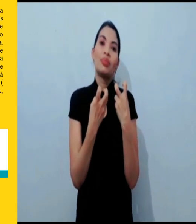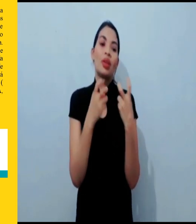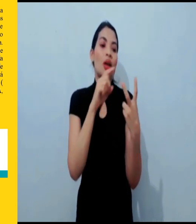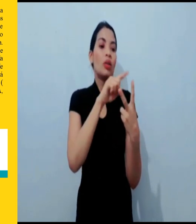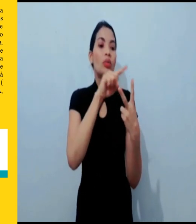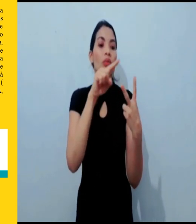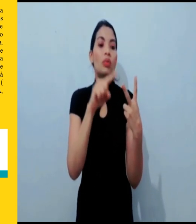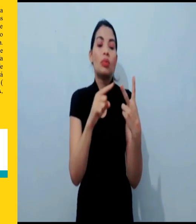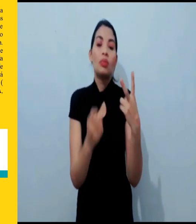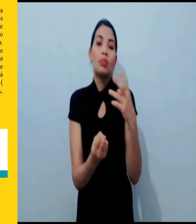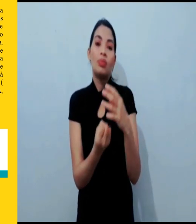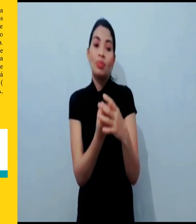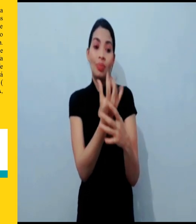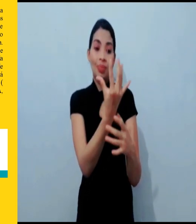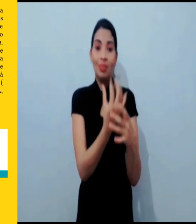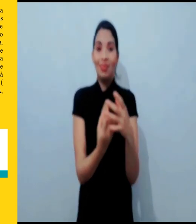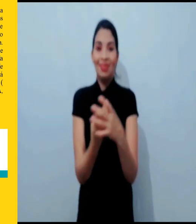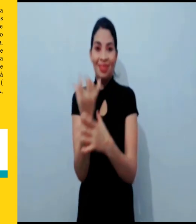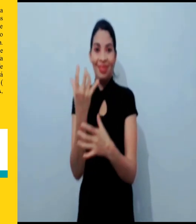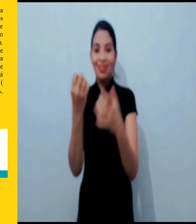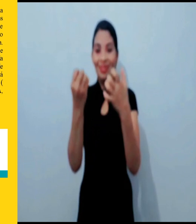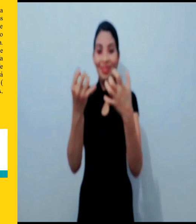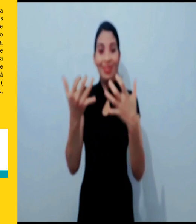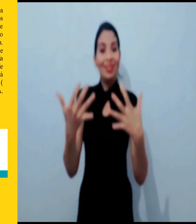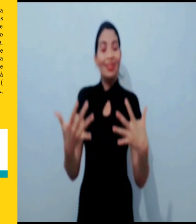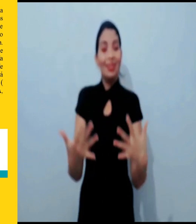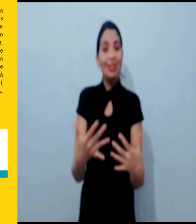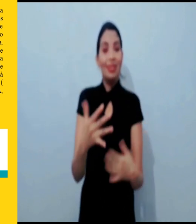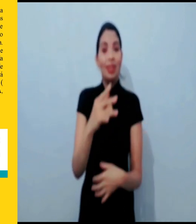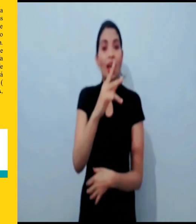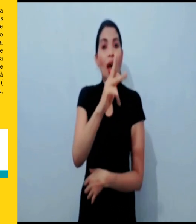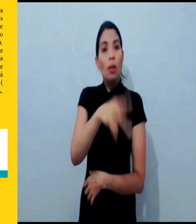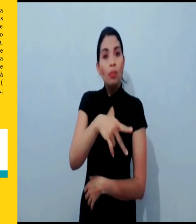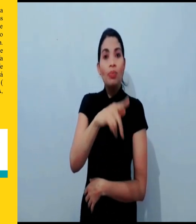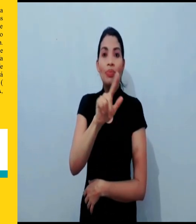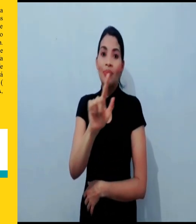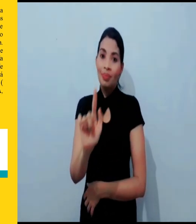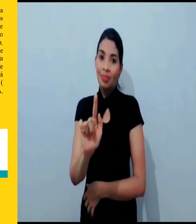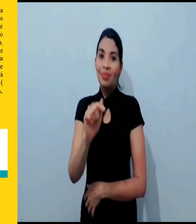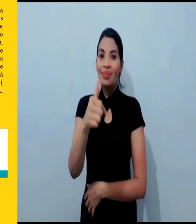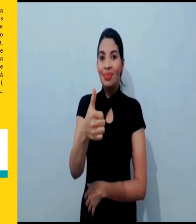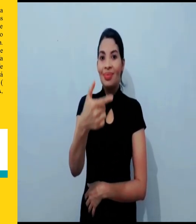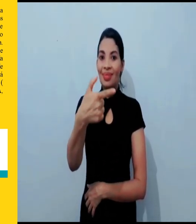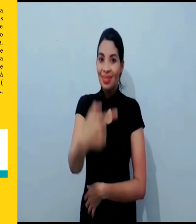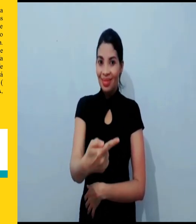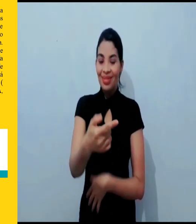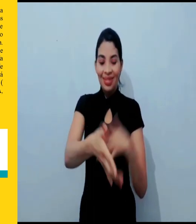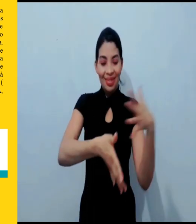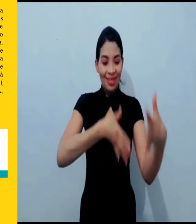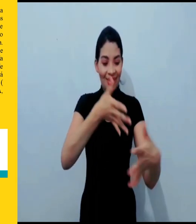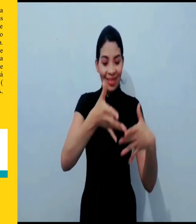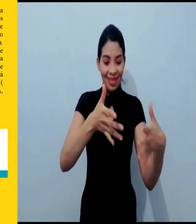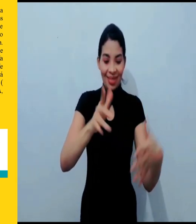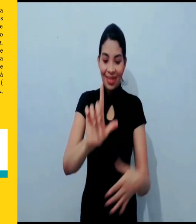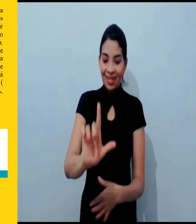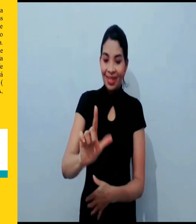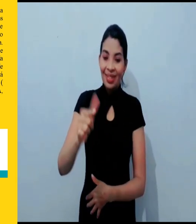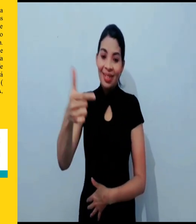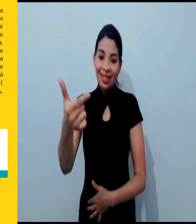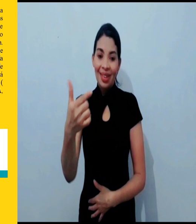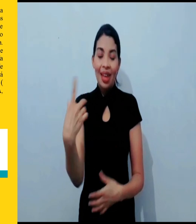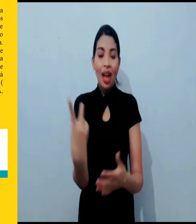e Lacerda, 2019, página 17, o ensino de Libras como segunda